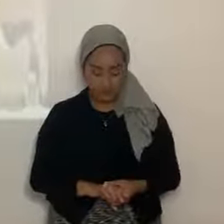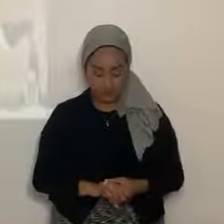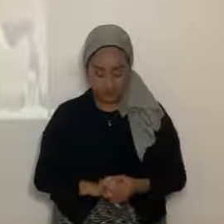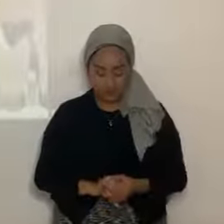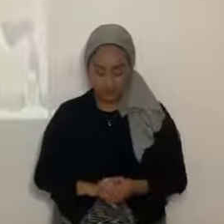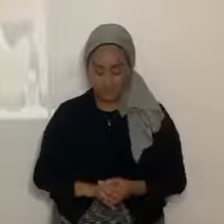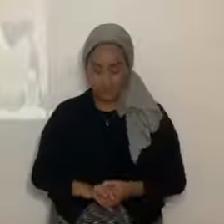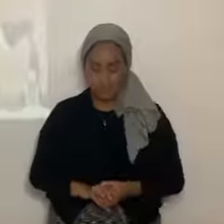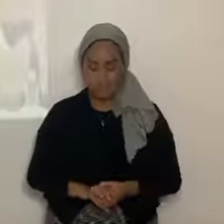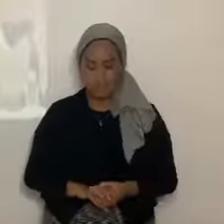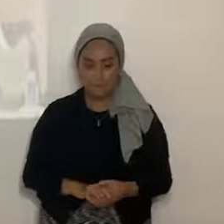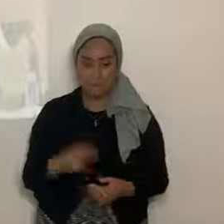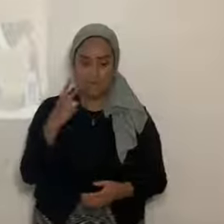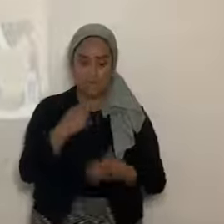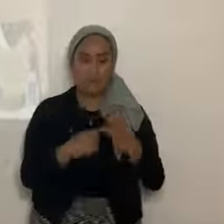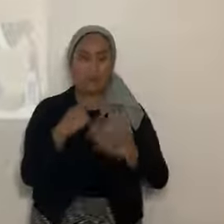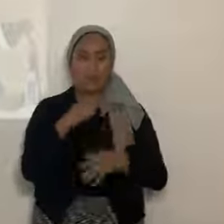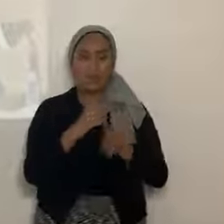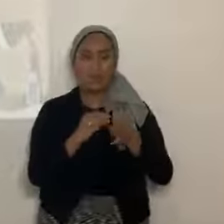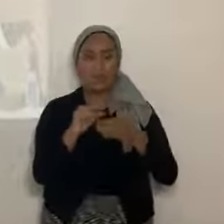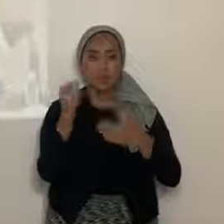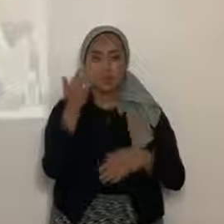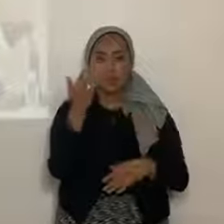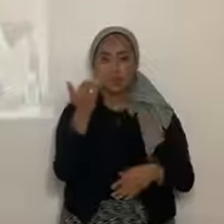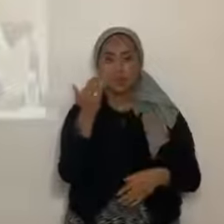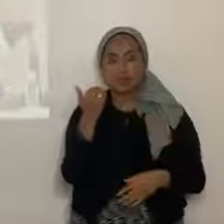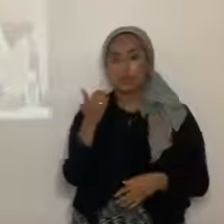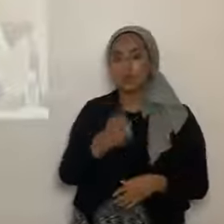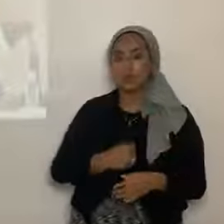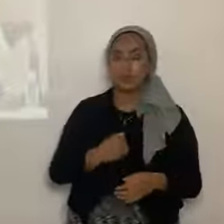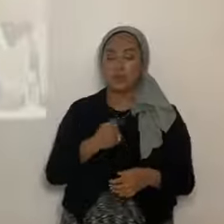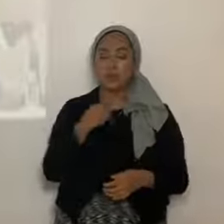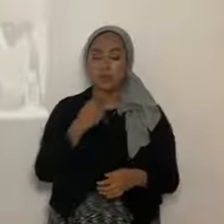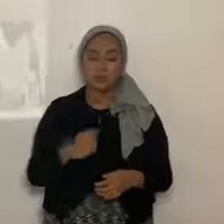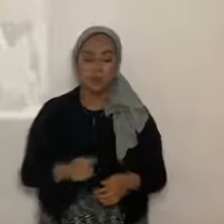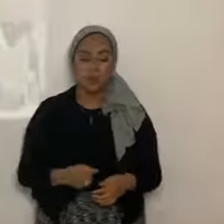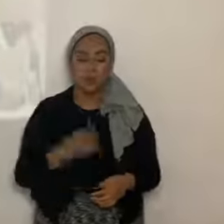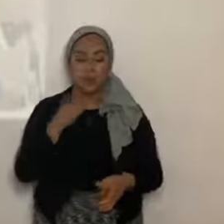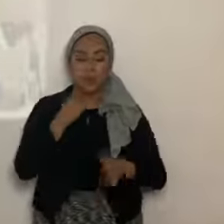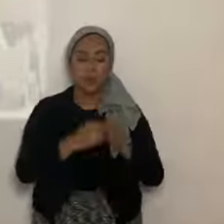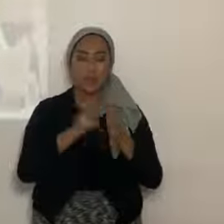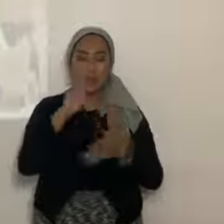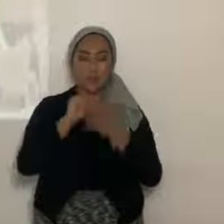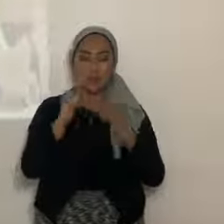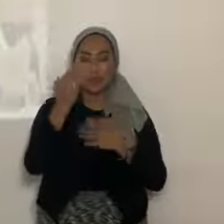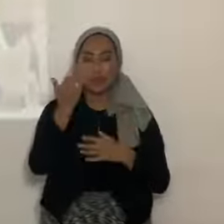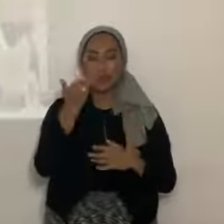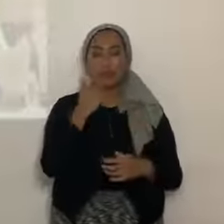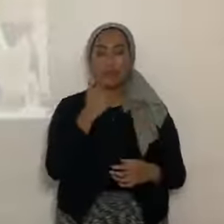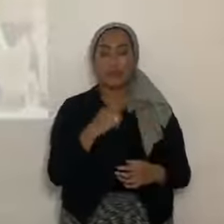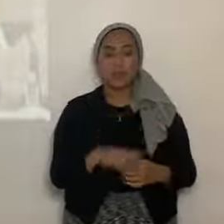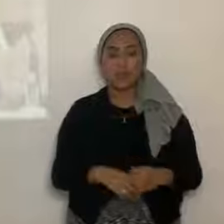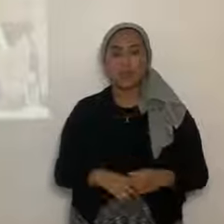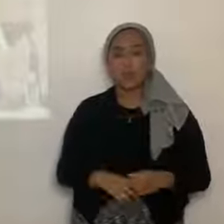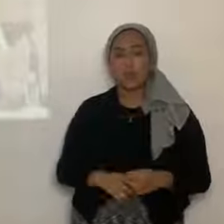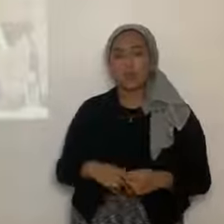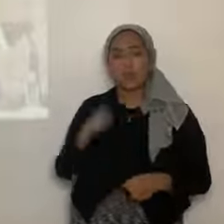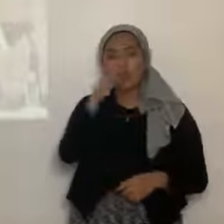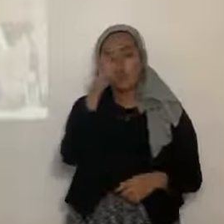Y miren lo que dice, verso 15, perdónenme, mil disculpas. Hebreos 4, verso 15. Porque no tenemos un sumo